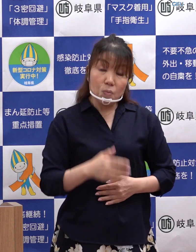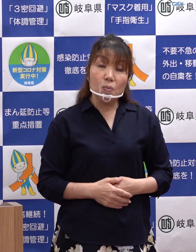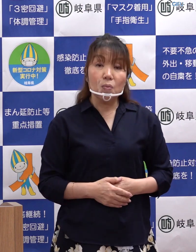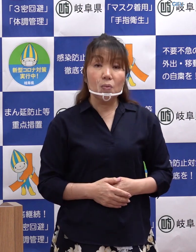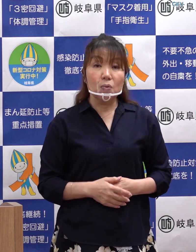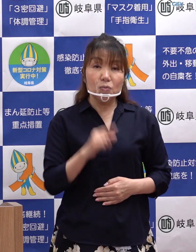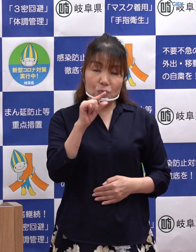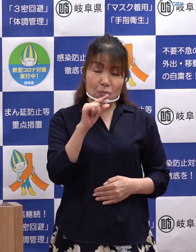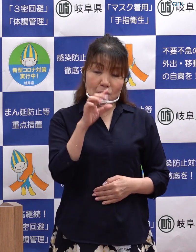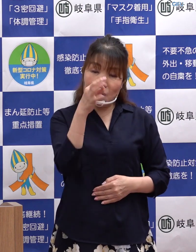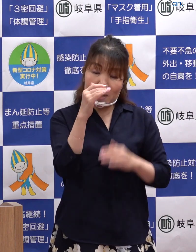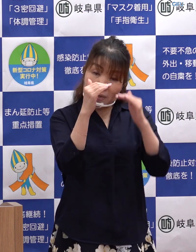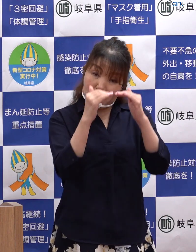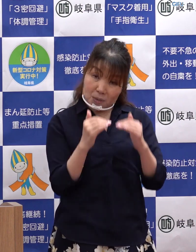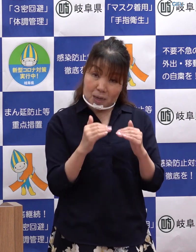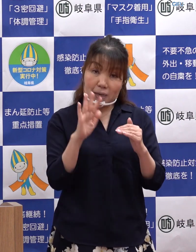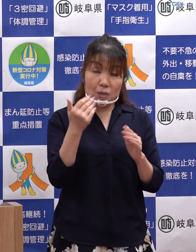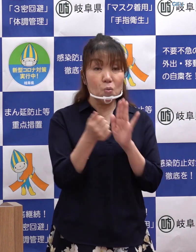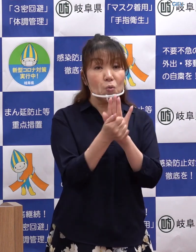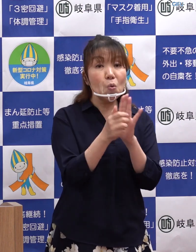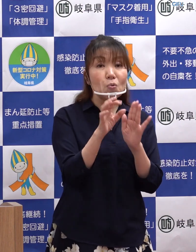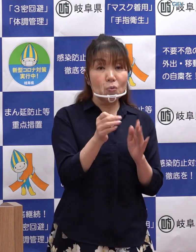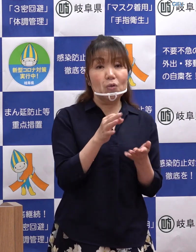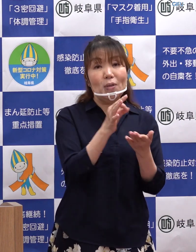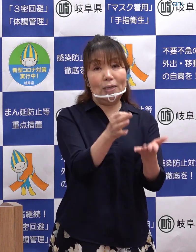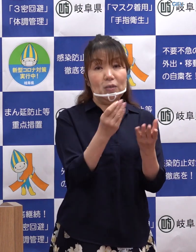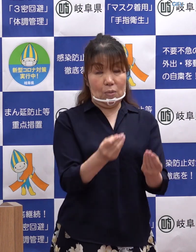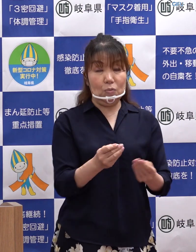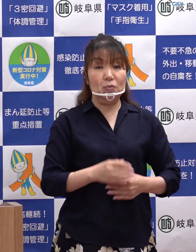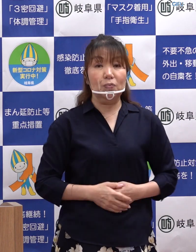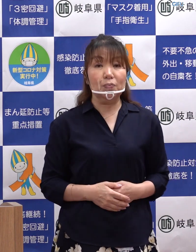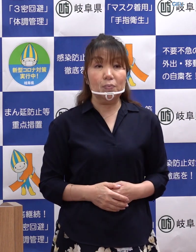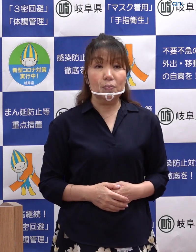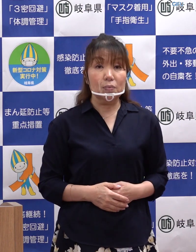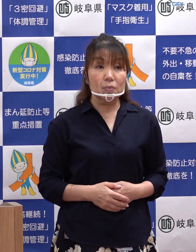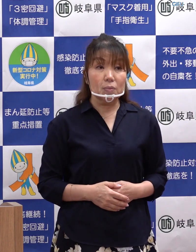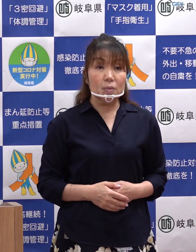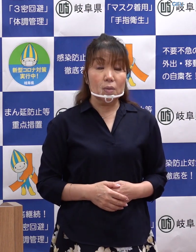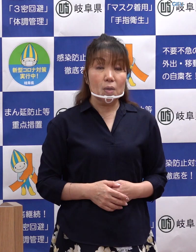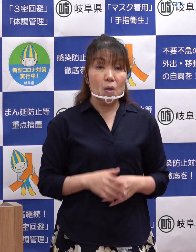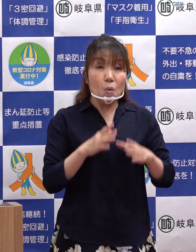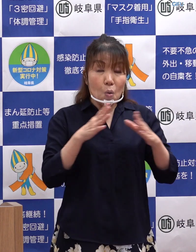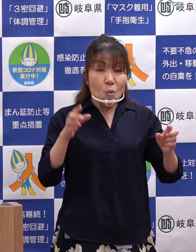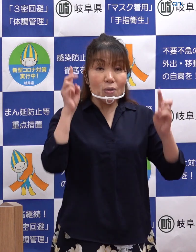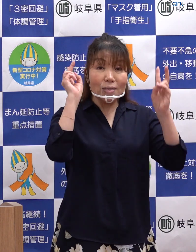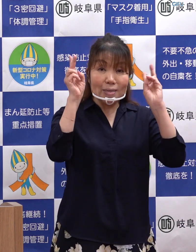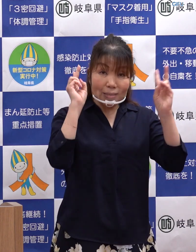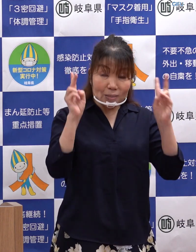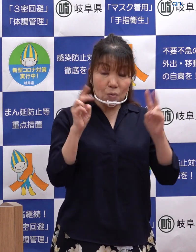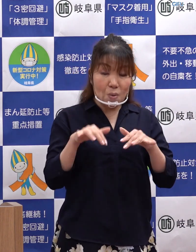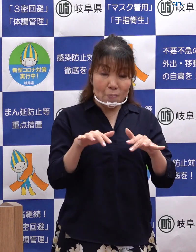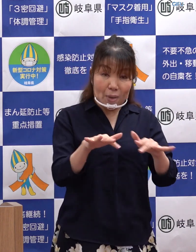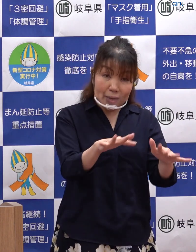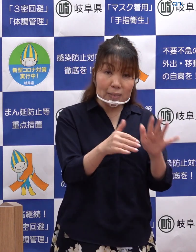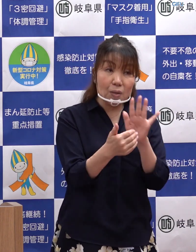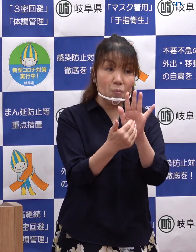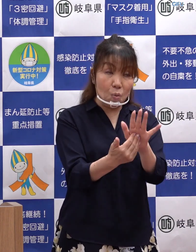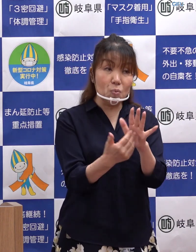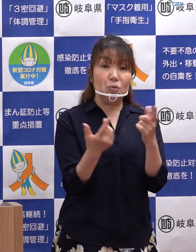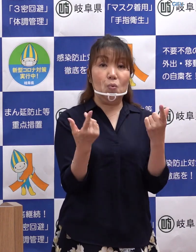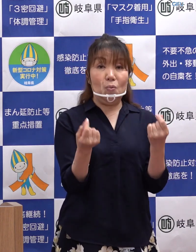少し単価は下がりますが、協力金が出るということでございます。大企業についてはまん延防止と同様で、ござい